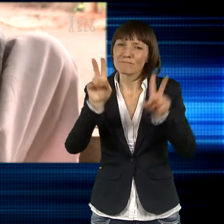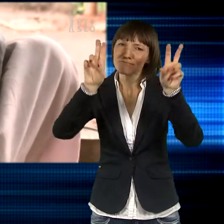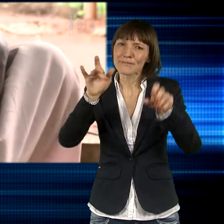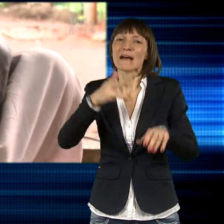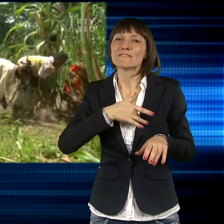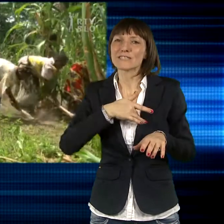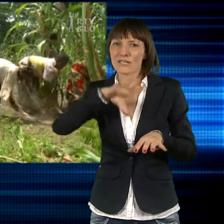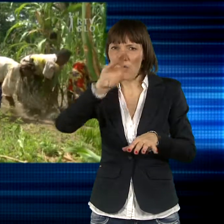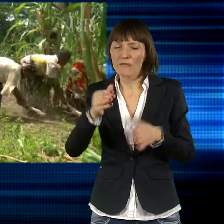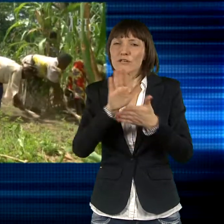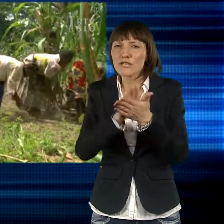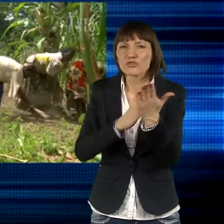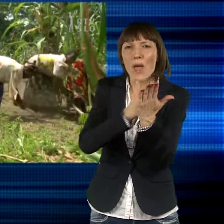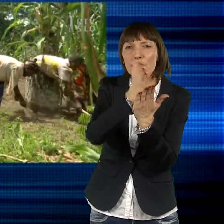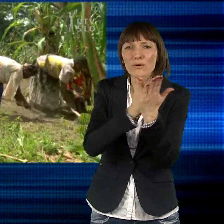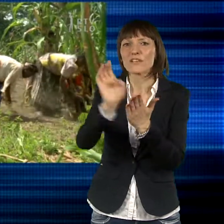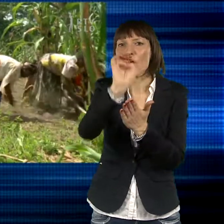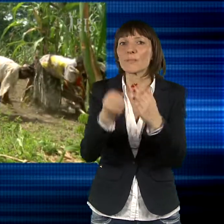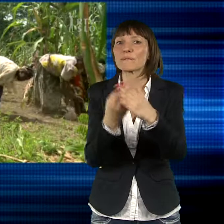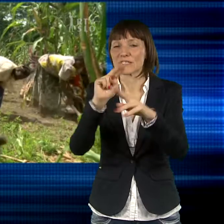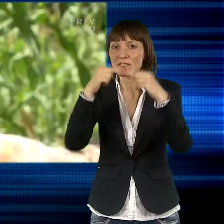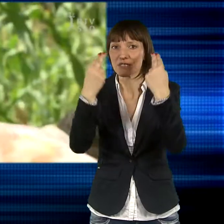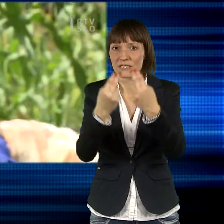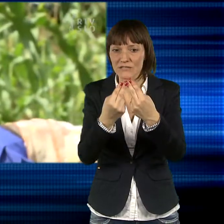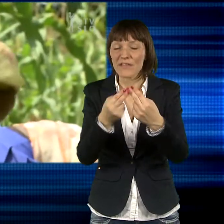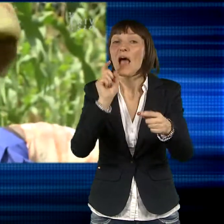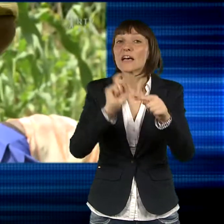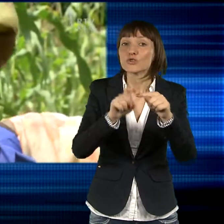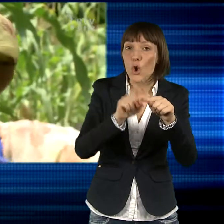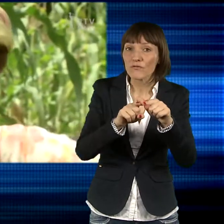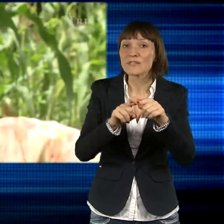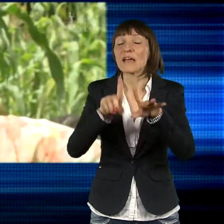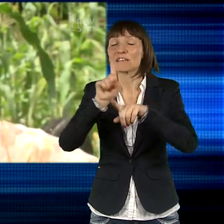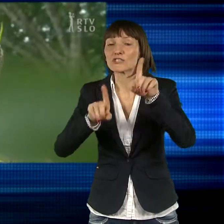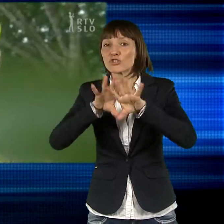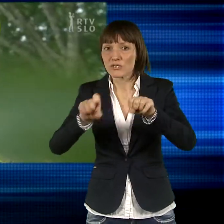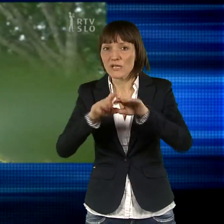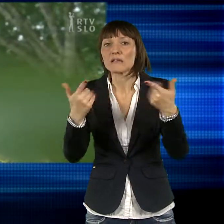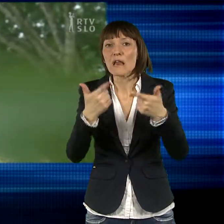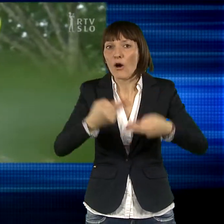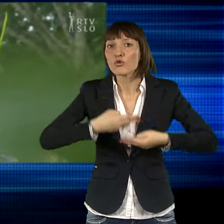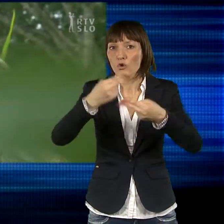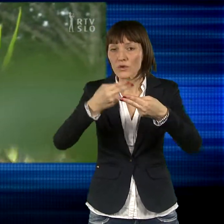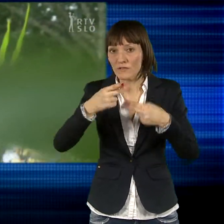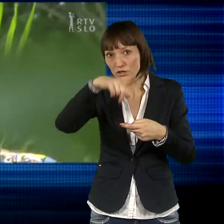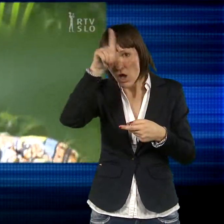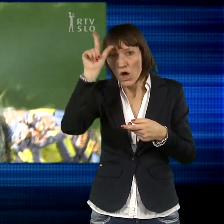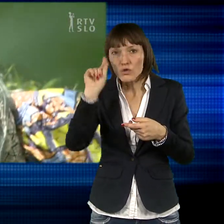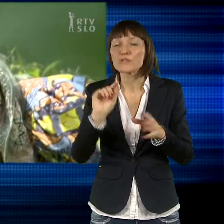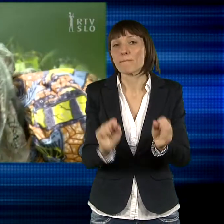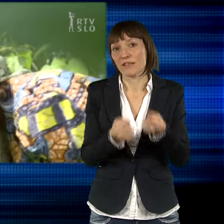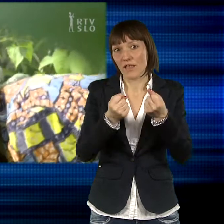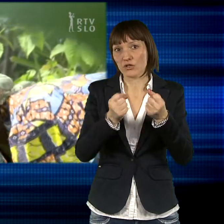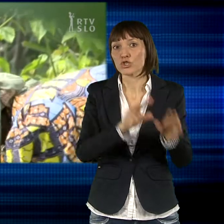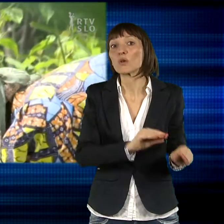osrčju Afrike se začenjajo mnoge poti v Evropo in razviti svet. Surovine in predelki pridejo na cilj sorazmerno lahko,